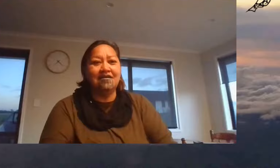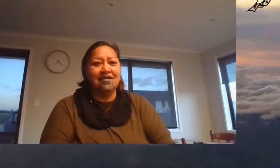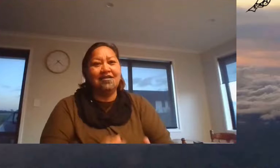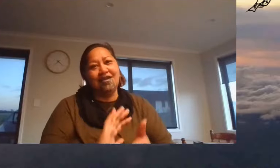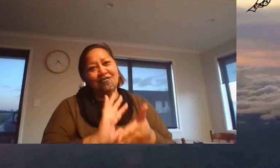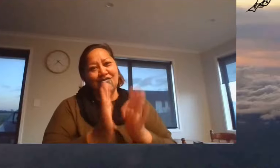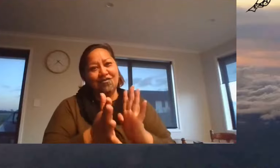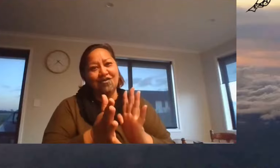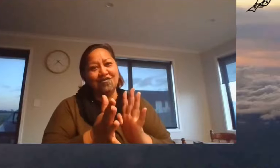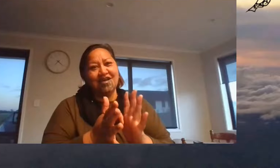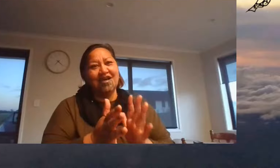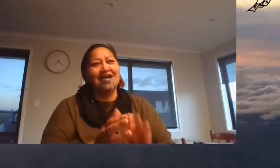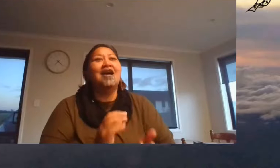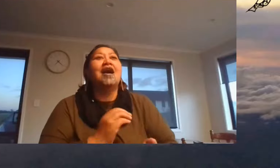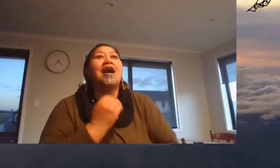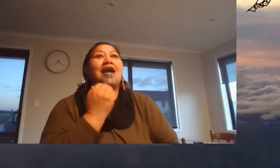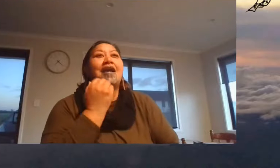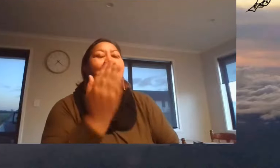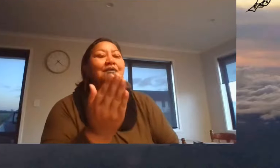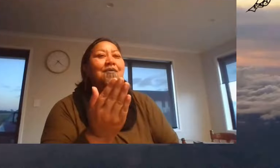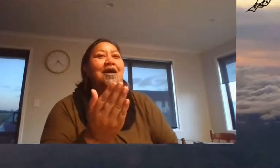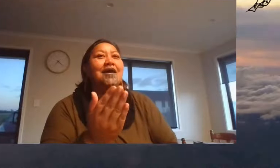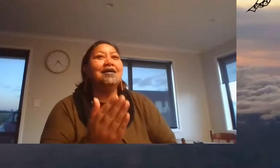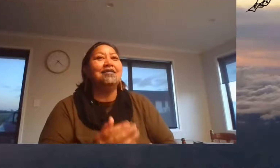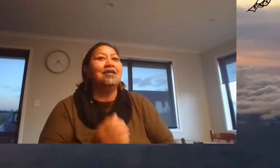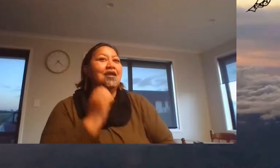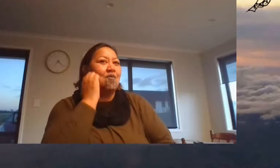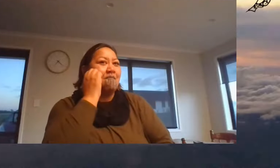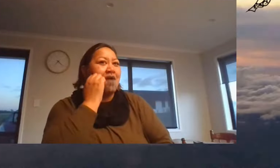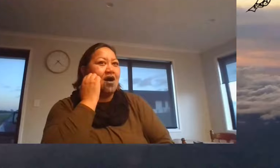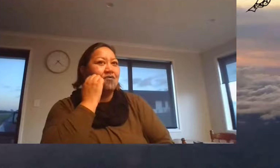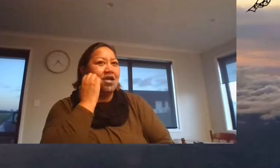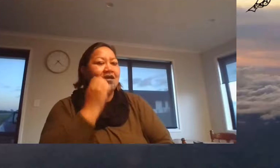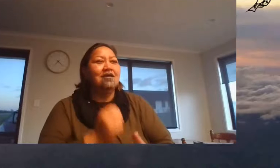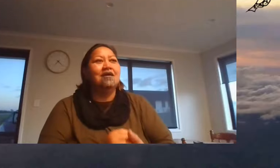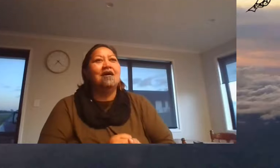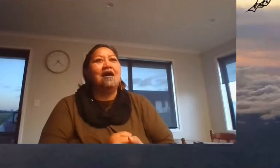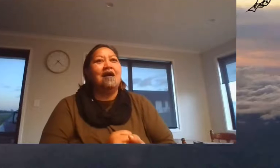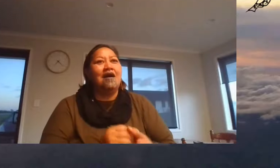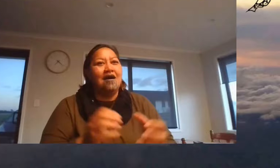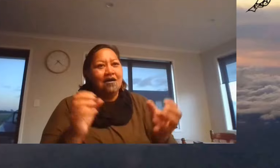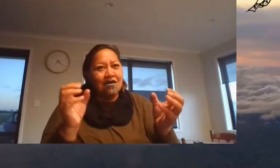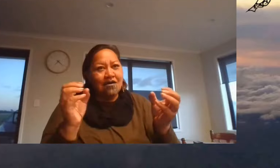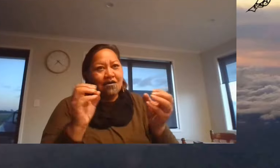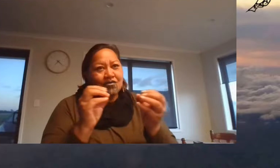Kawea I te reo rotarota, kawea I te reo Māori,